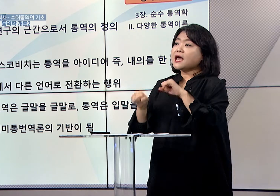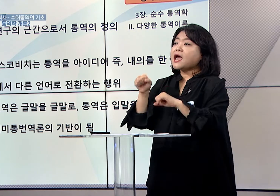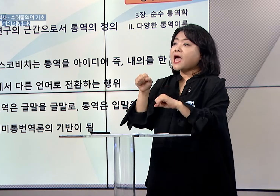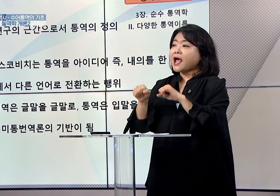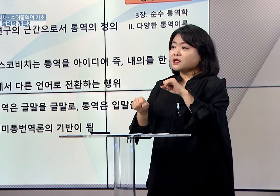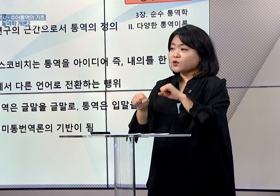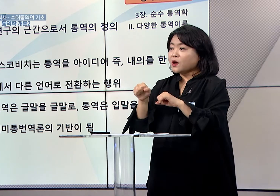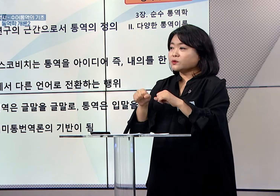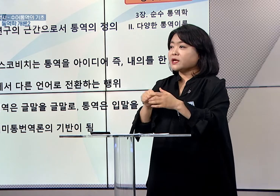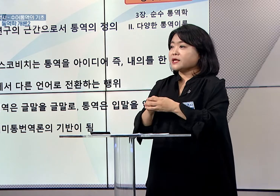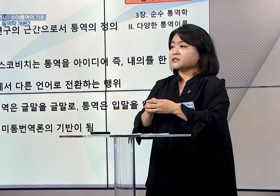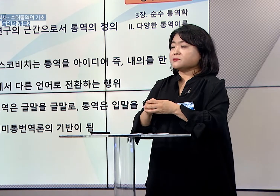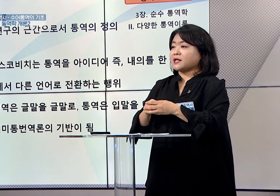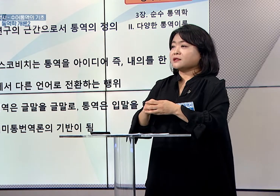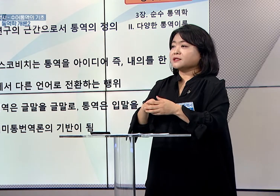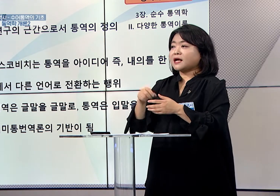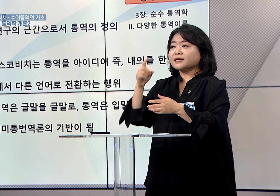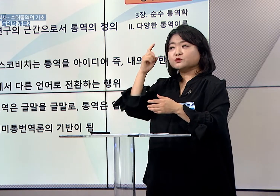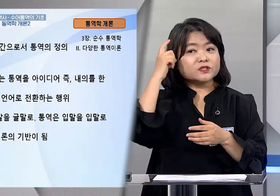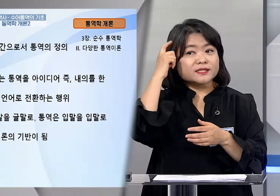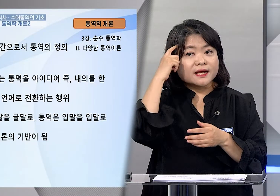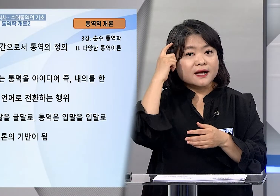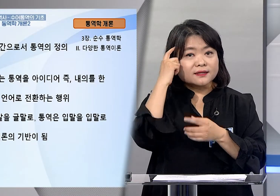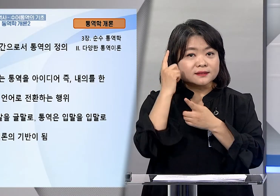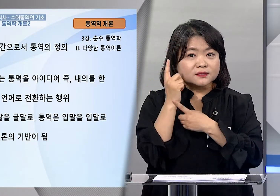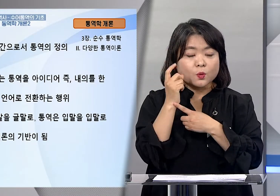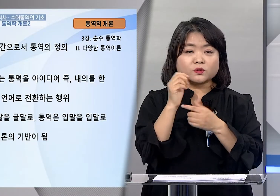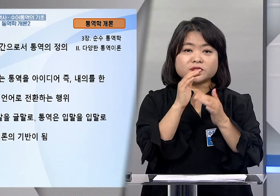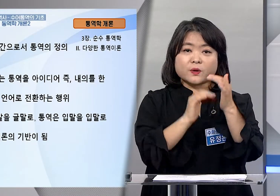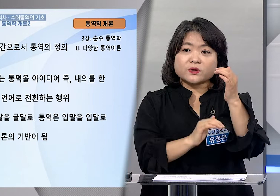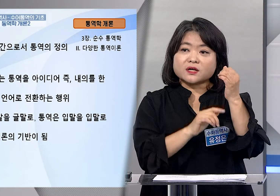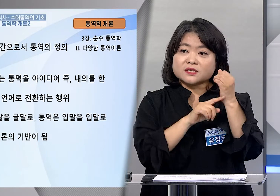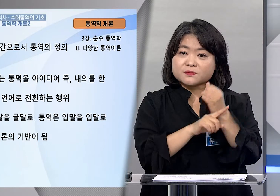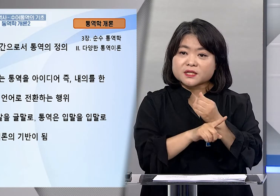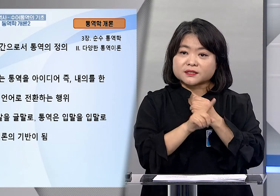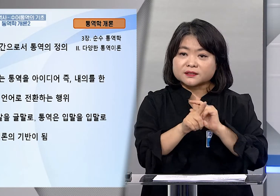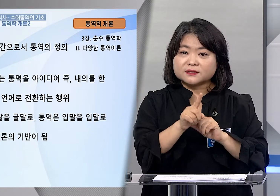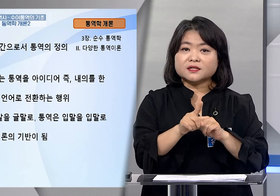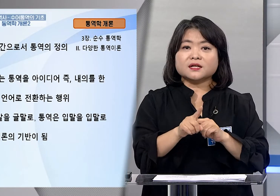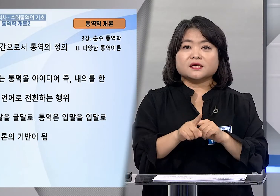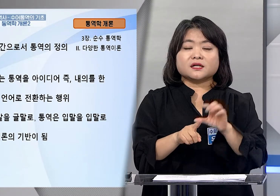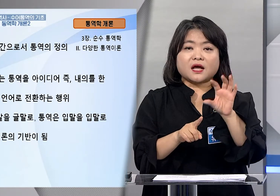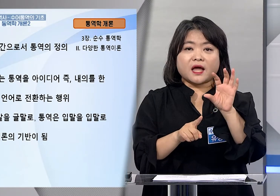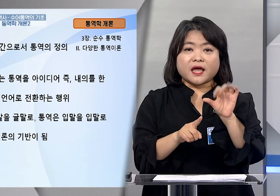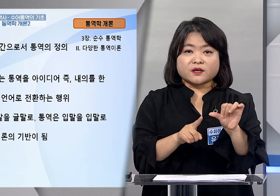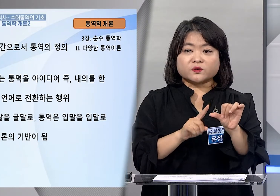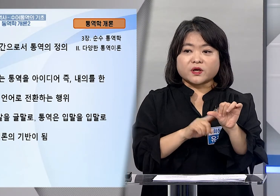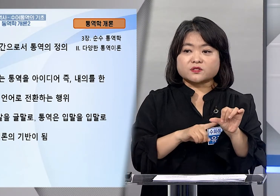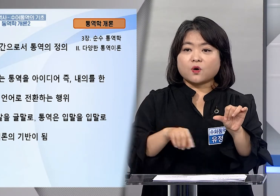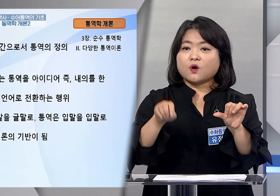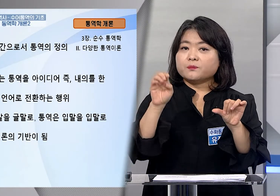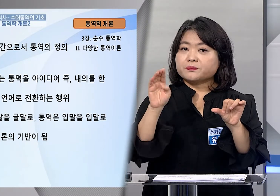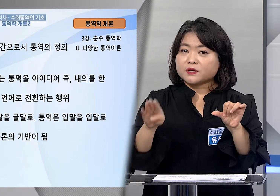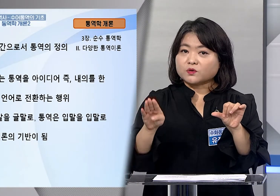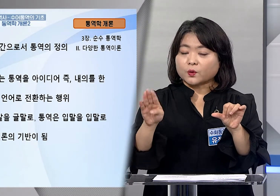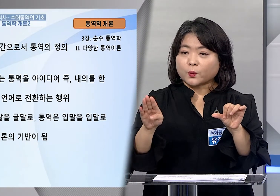행위라고 얘기했습니다. 그러니까 우리의 생각을 혹은 내용의 의미를 A 언어에서 B 언어로